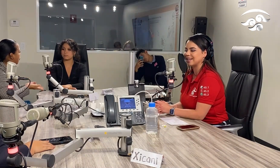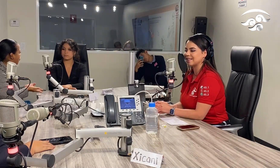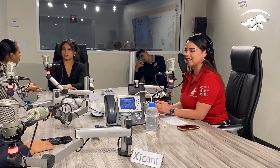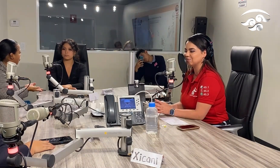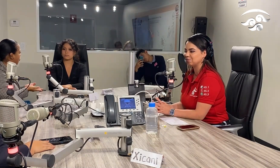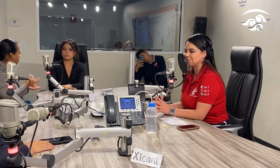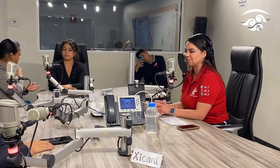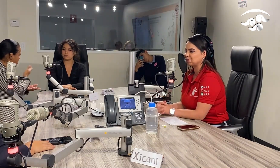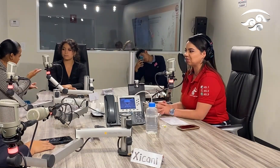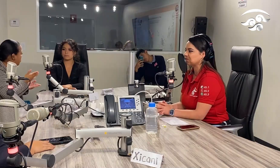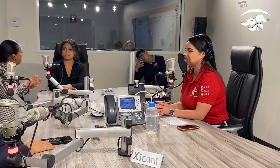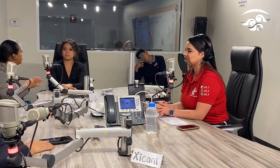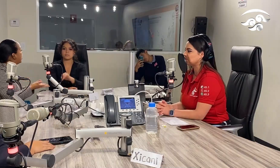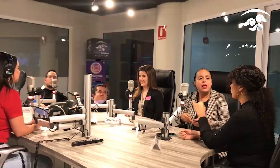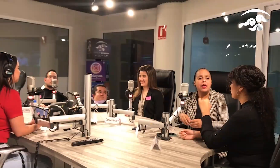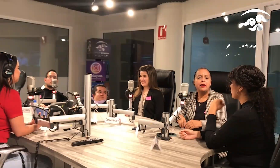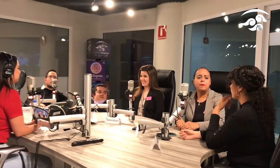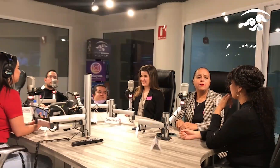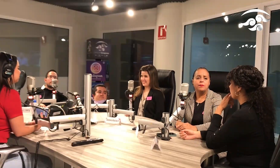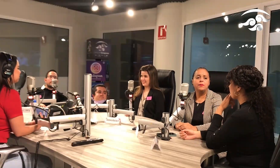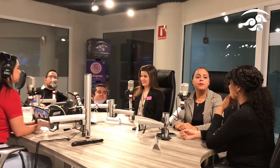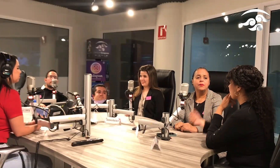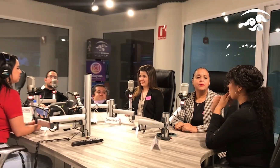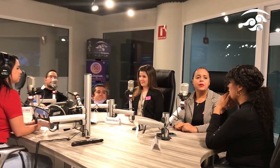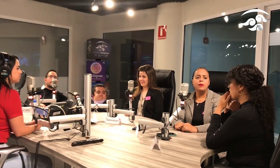fórmula secreta?